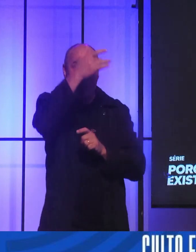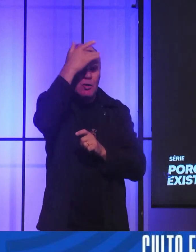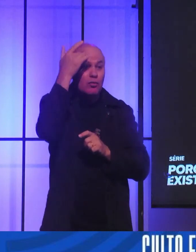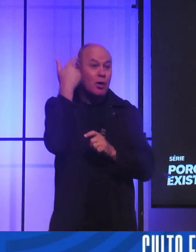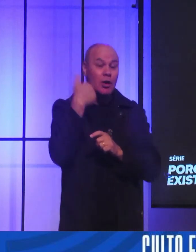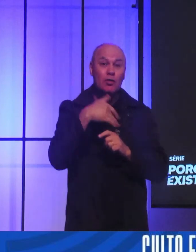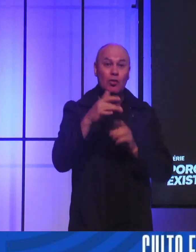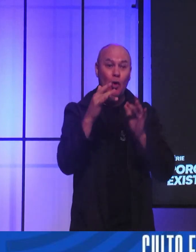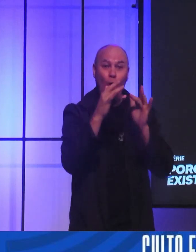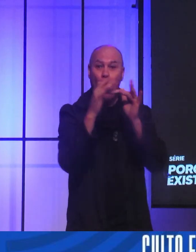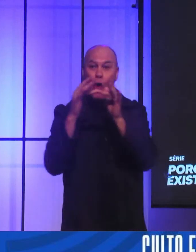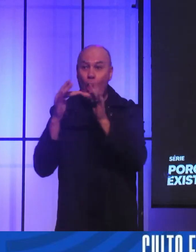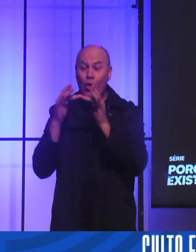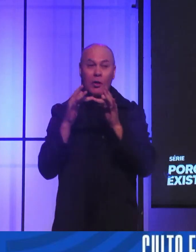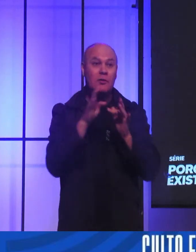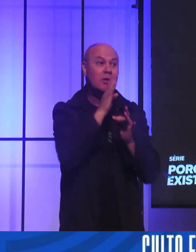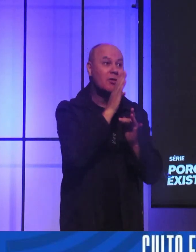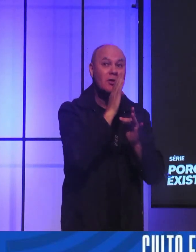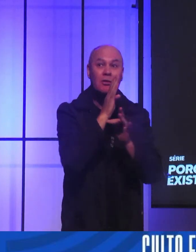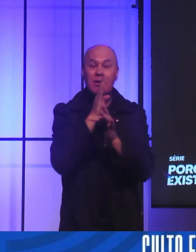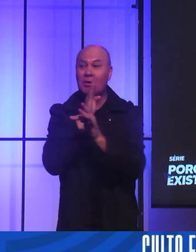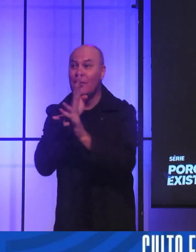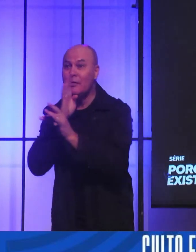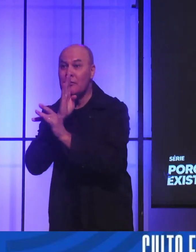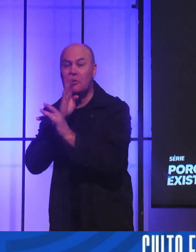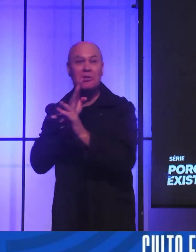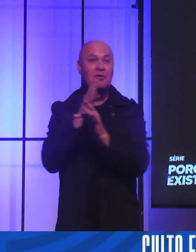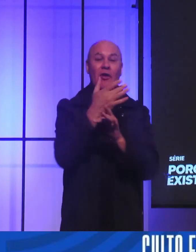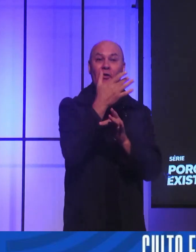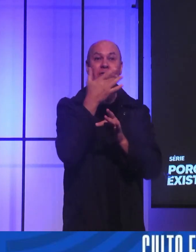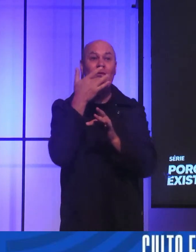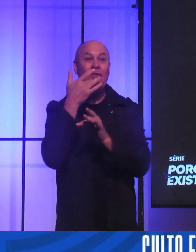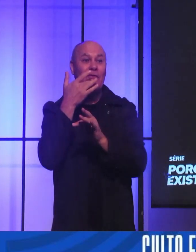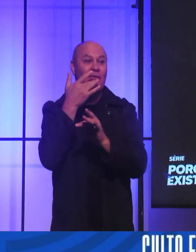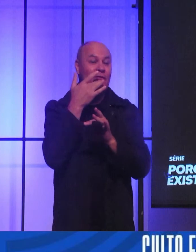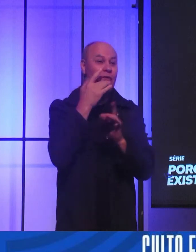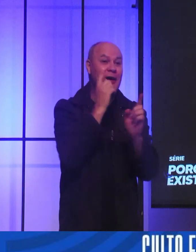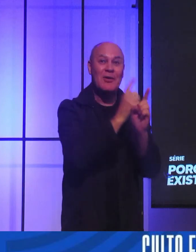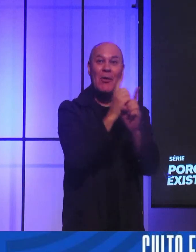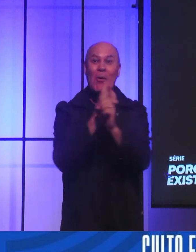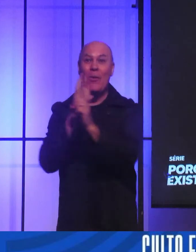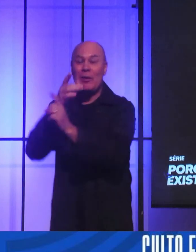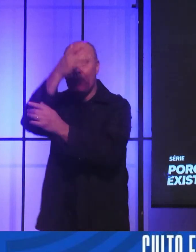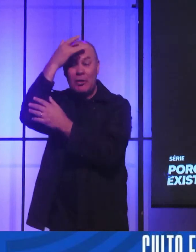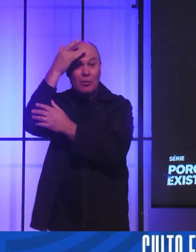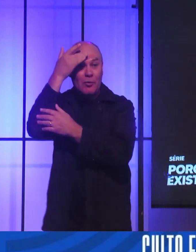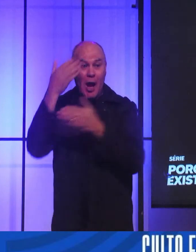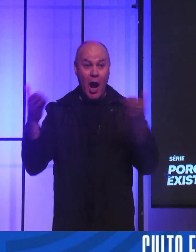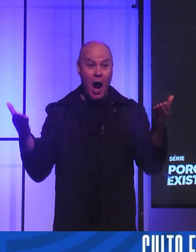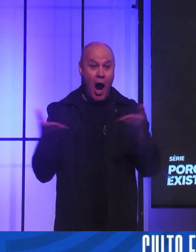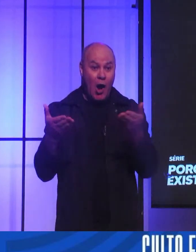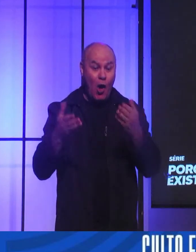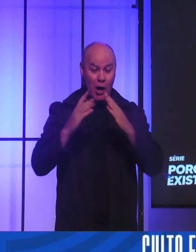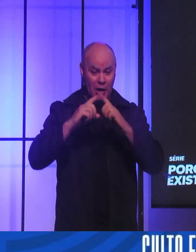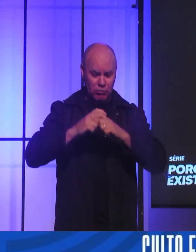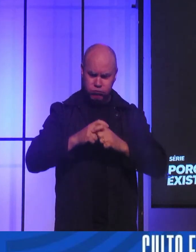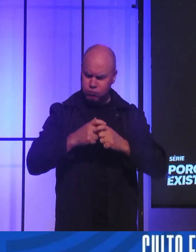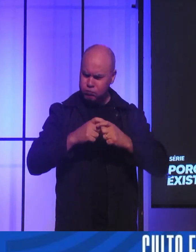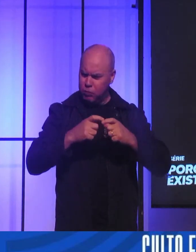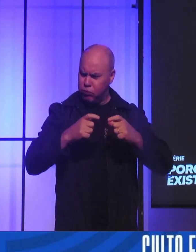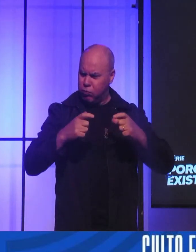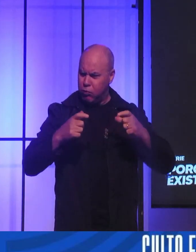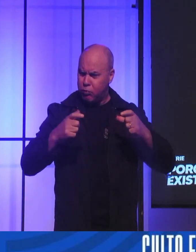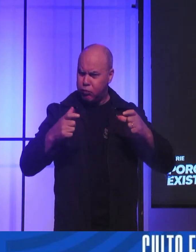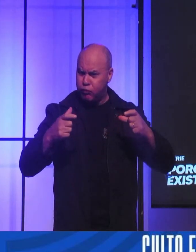as coisas começaram a crescer, mais pessoas começaram a vir. E queira ou não queira, você acaba tendo N outras atividades.